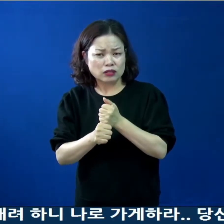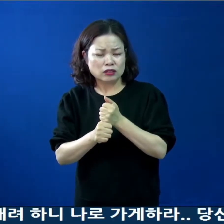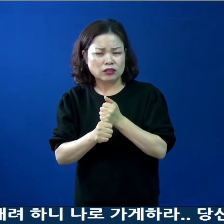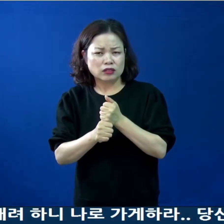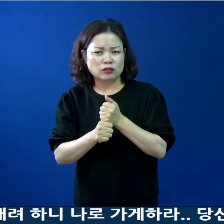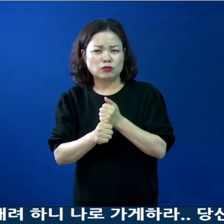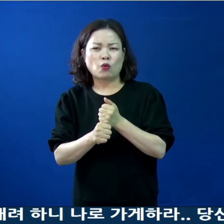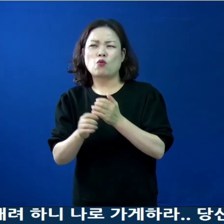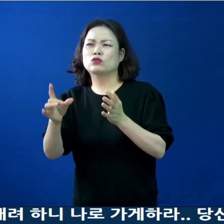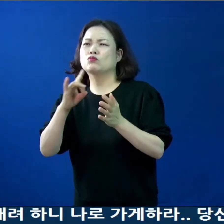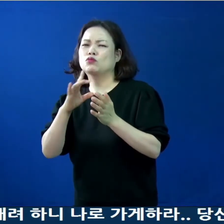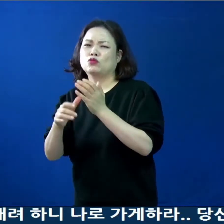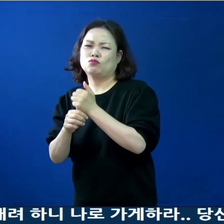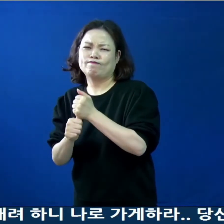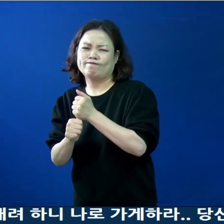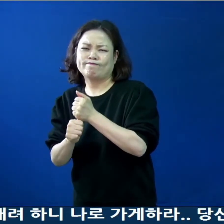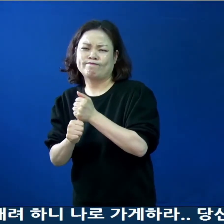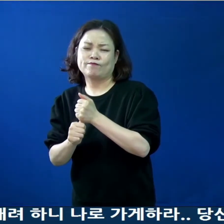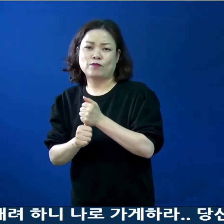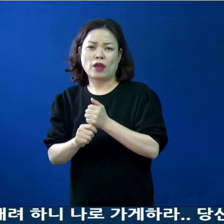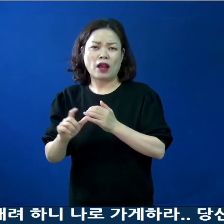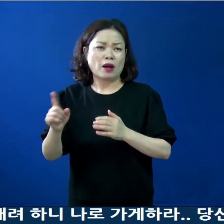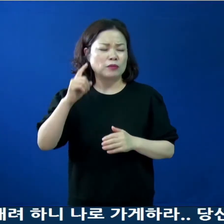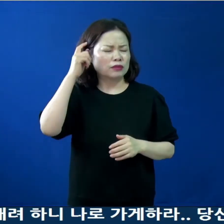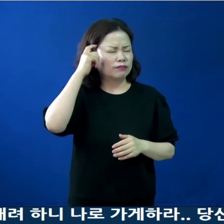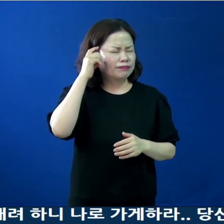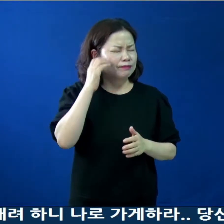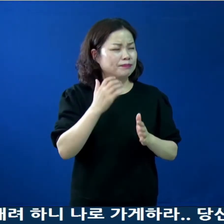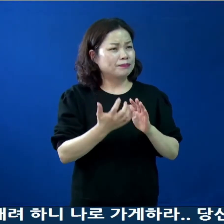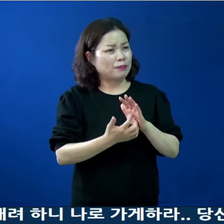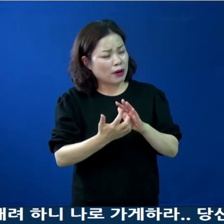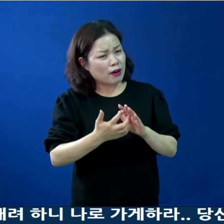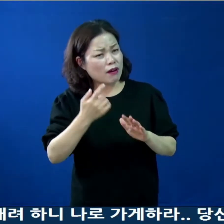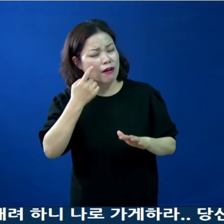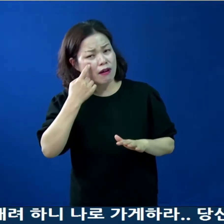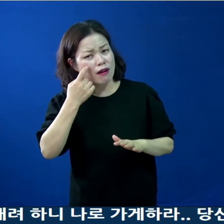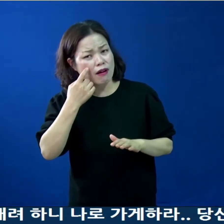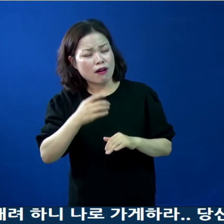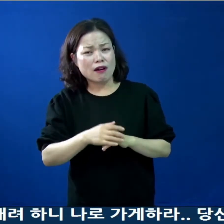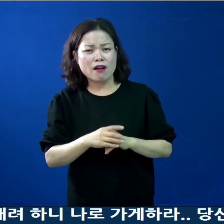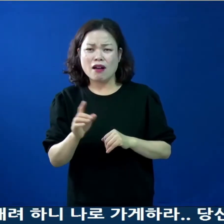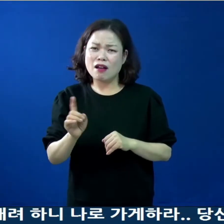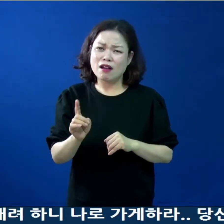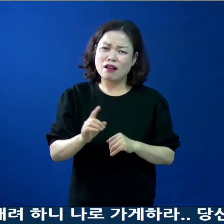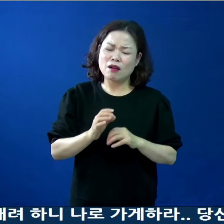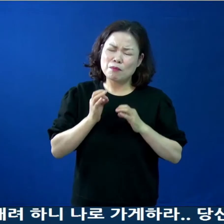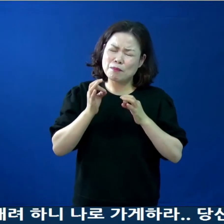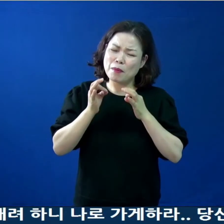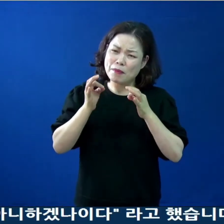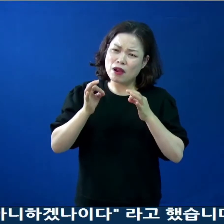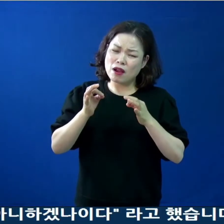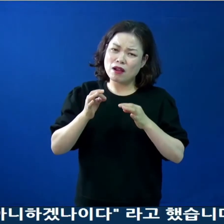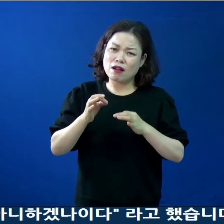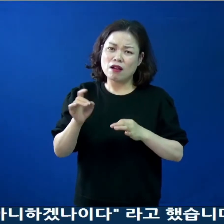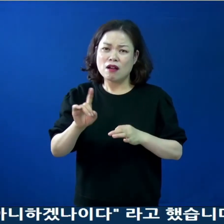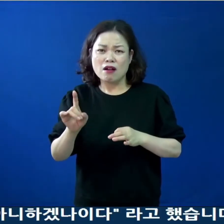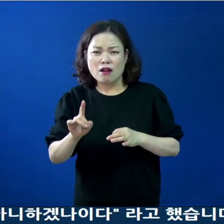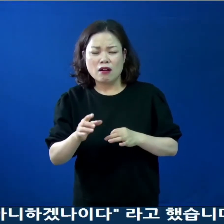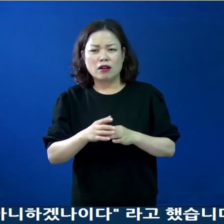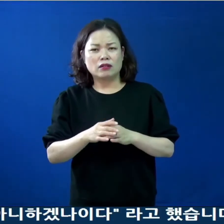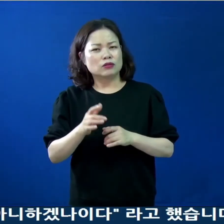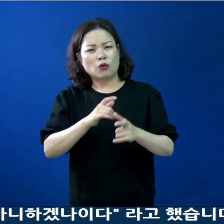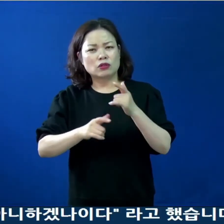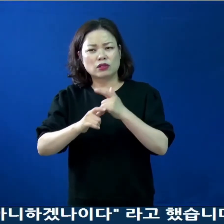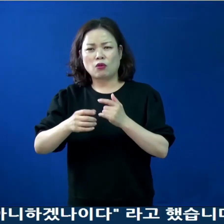것을 알았던 것이죠. 아무리 머리를 써봐도, 또 그리고 아무리 애를 써봐도 잡을 게 더 이상